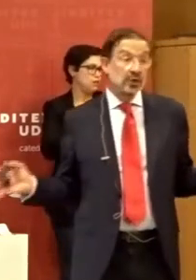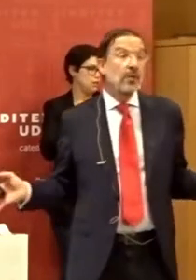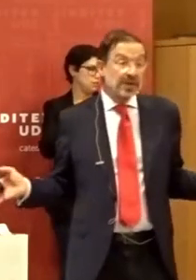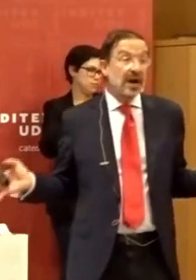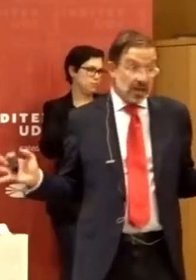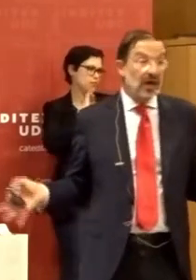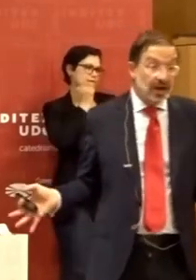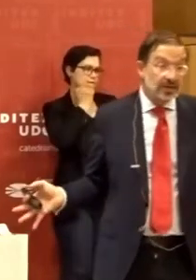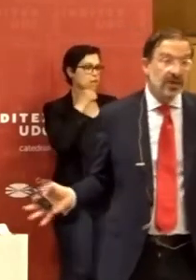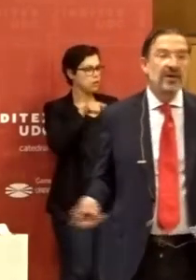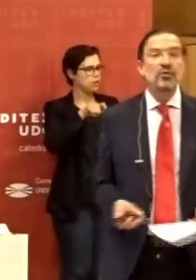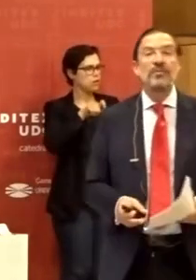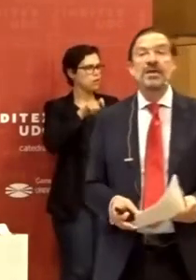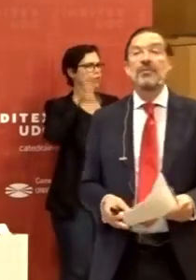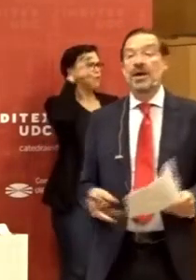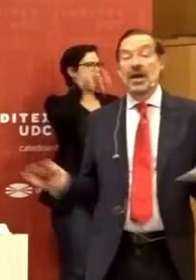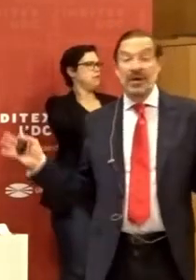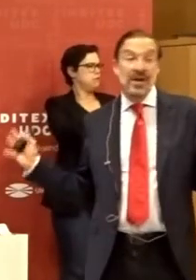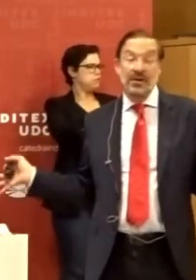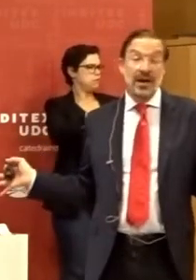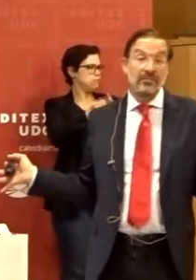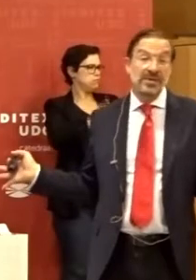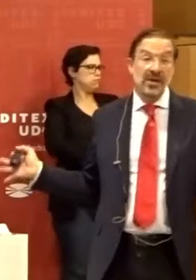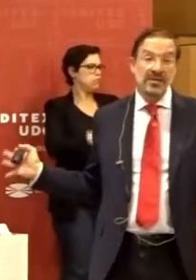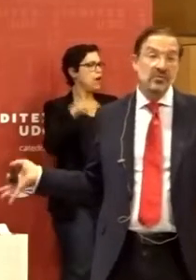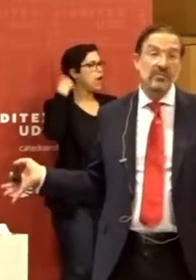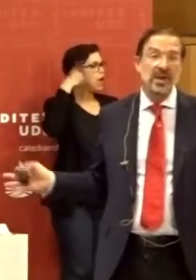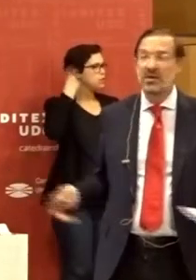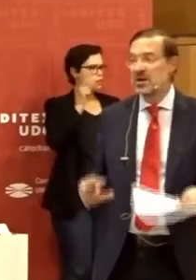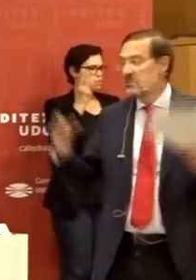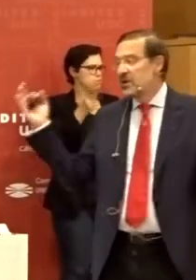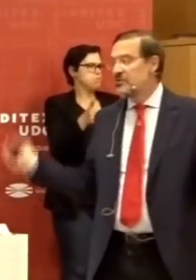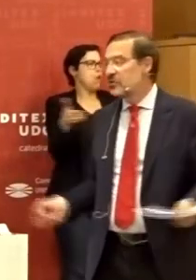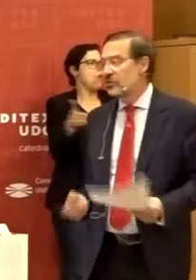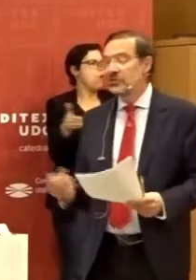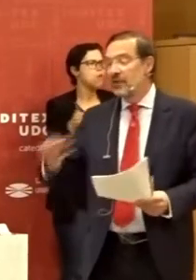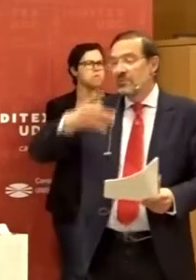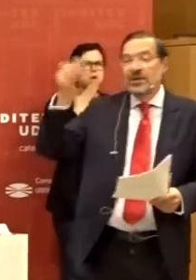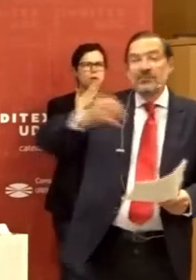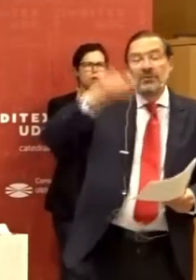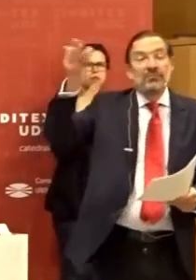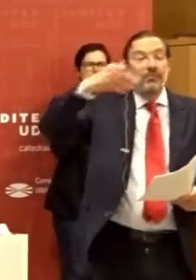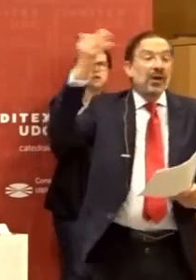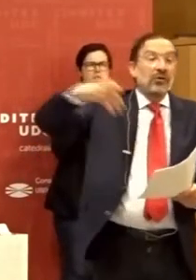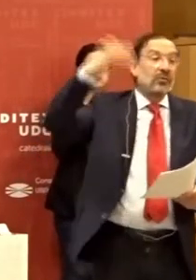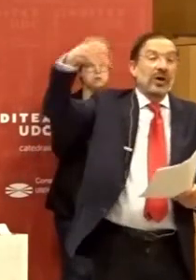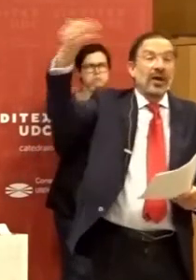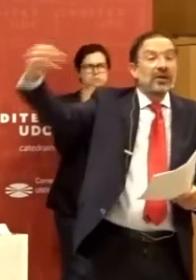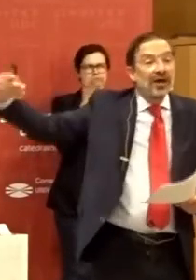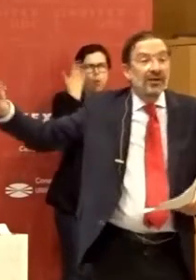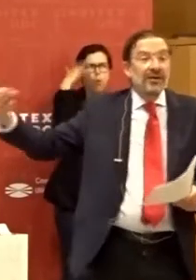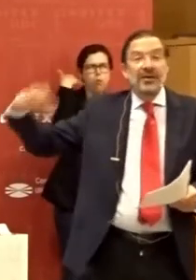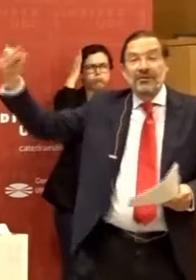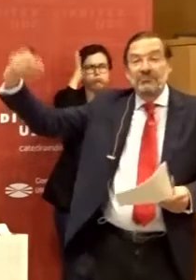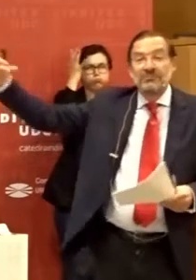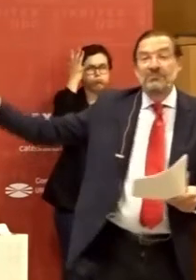y que es una empresa radicada en Elche, es la primera empresa de Elche, es una empresa que tiene, yo creo, ya me pierdo, ¿no? Porque cada